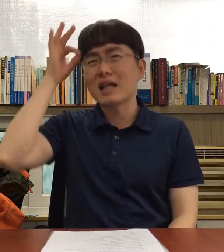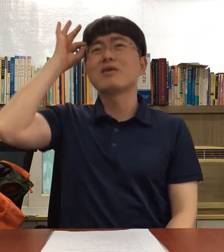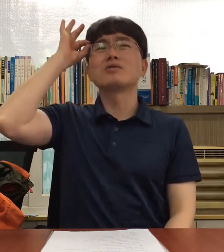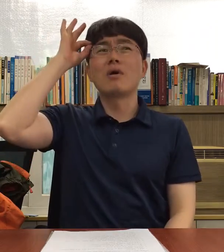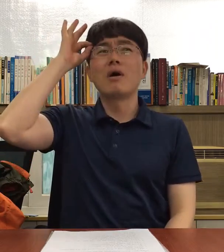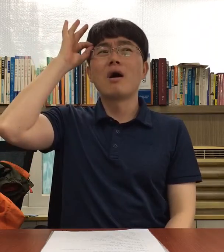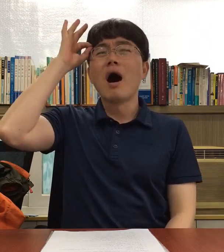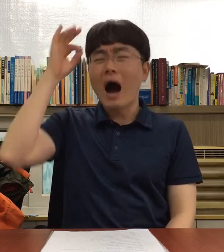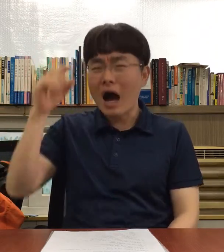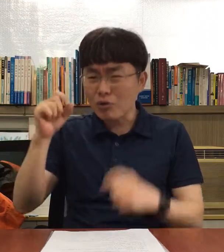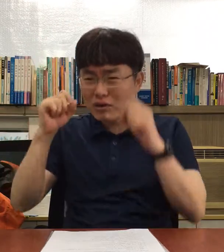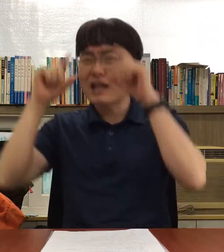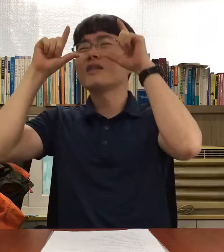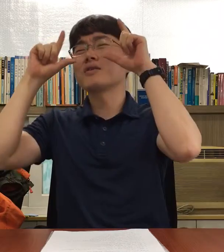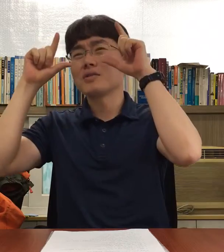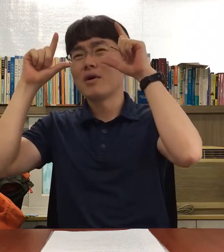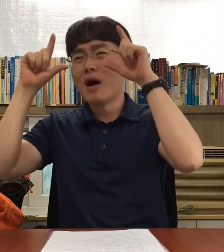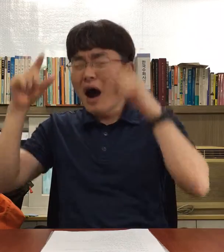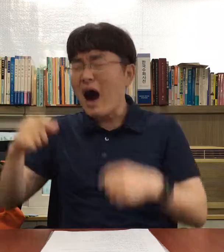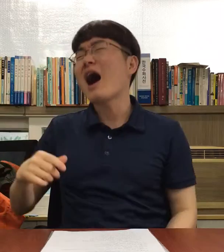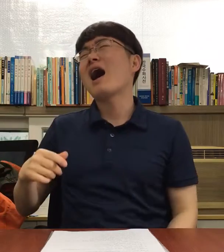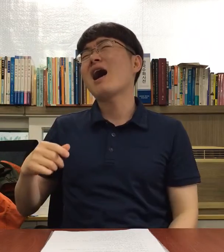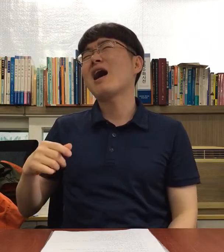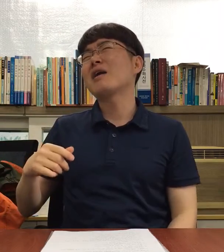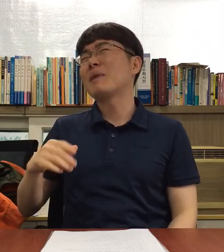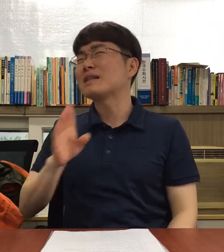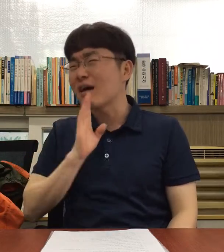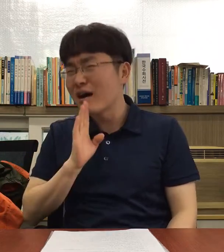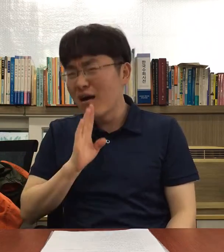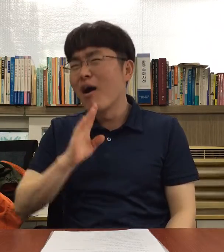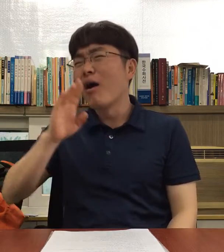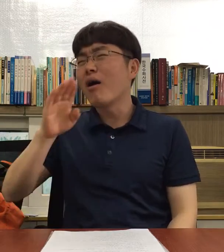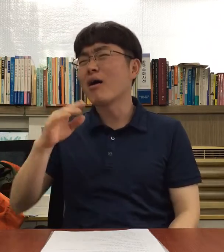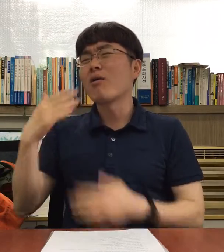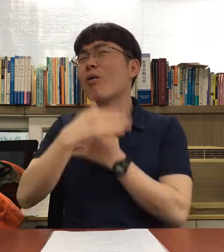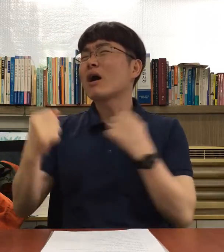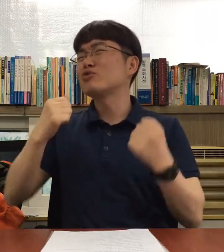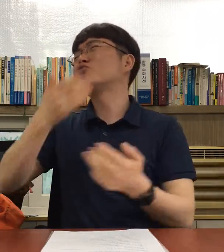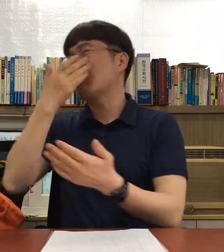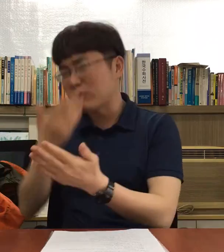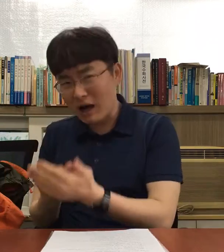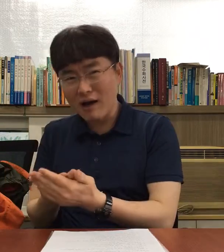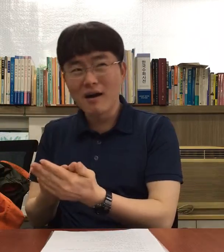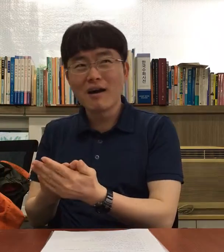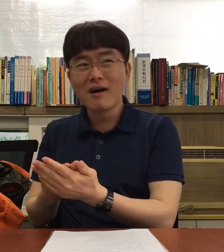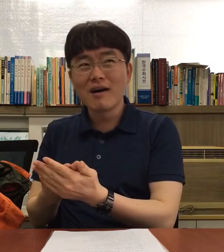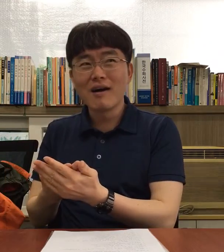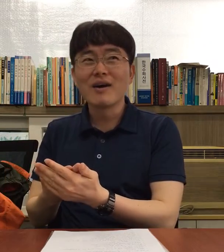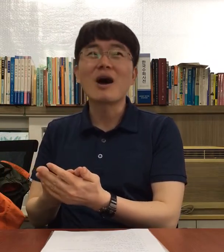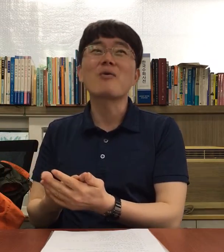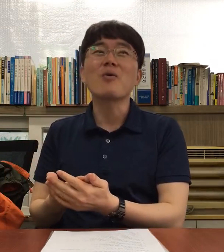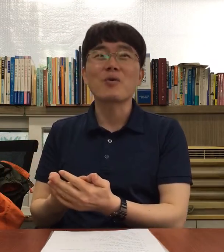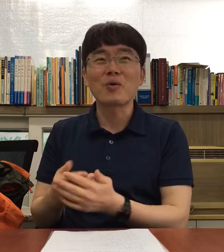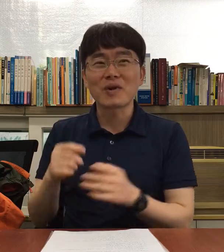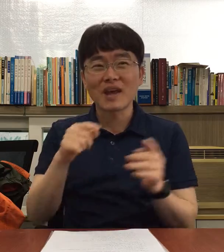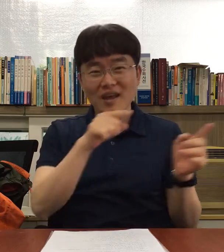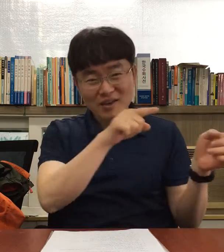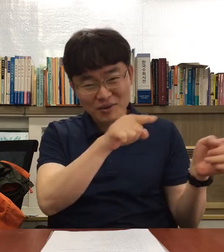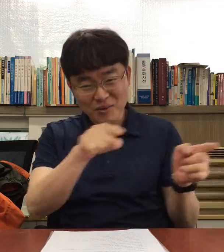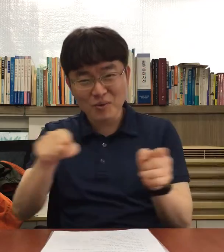거죠. 또는 깨닫는 거죠. 맞아. 건강이 중요하구나. 하고